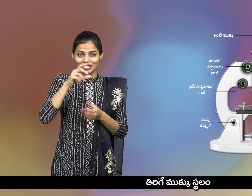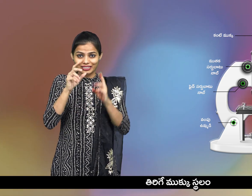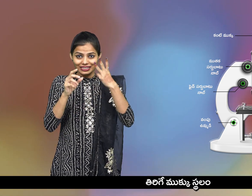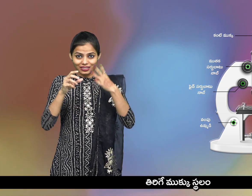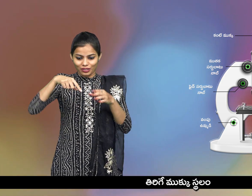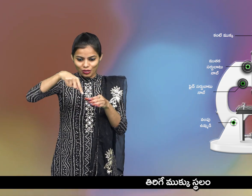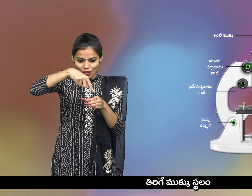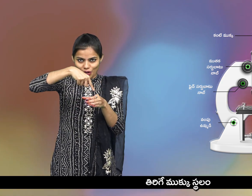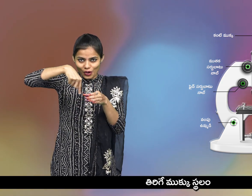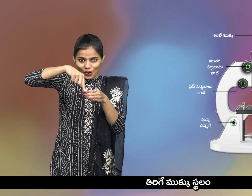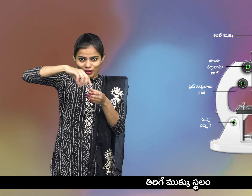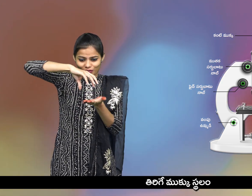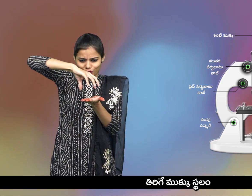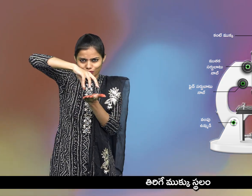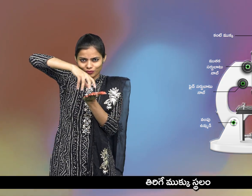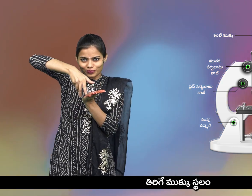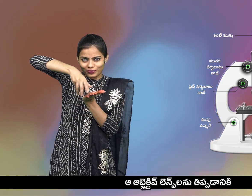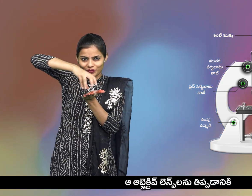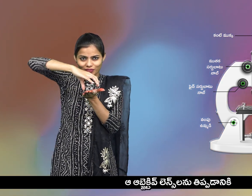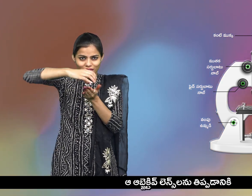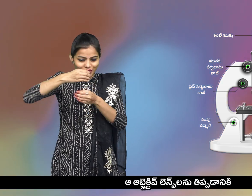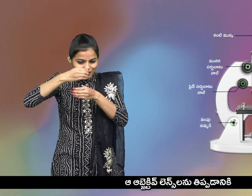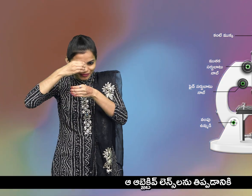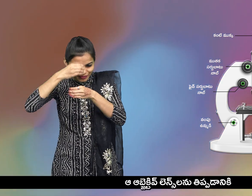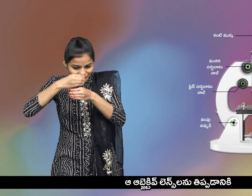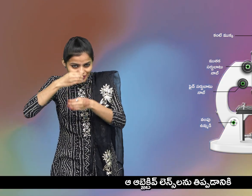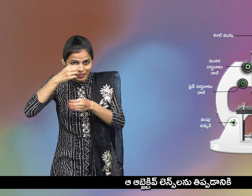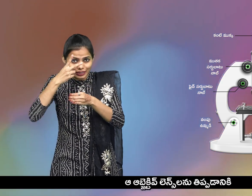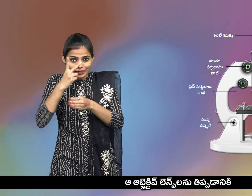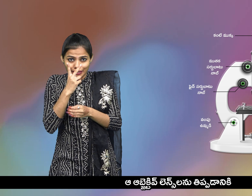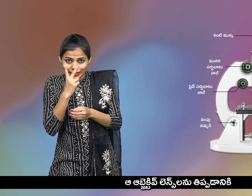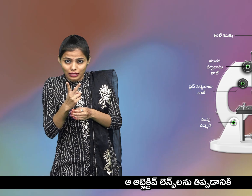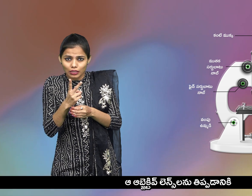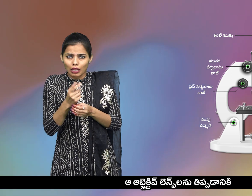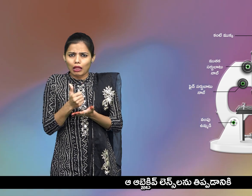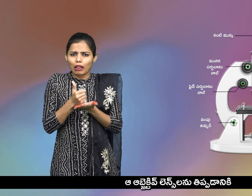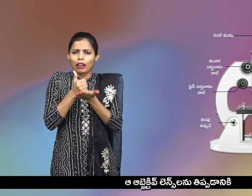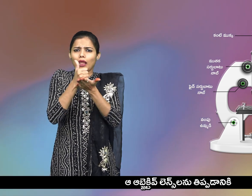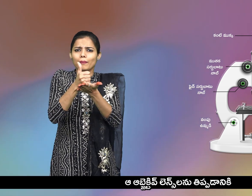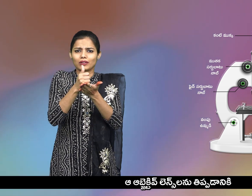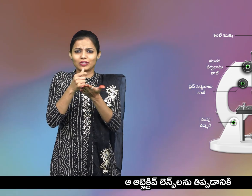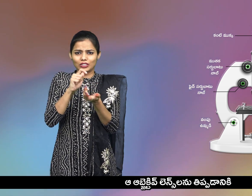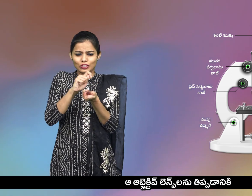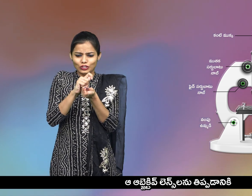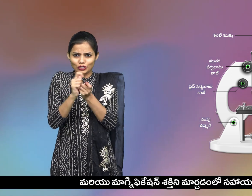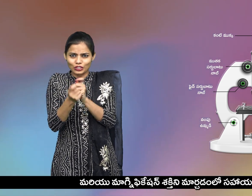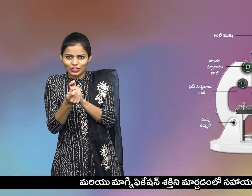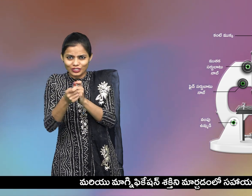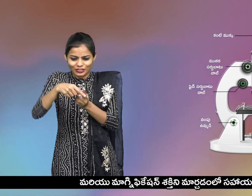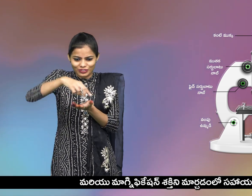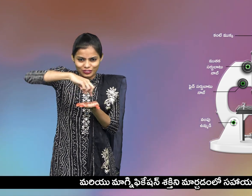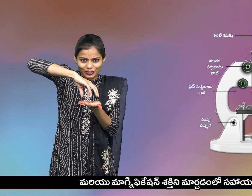ముక్కు స్థలం ఆ ఆబ్జెక్టివ్ లెన్స్లను తిప్పడానికి మరియు